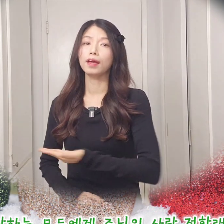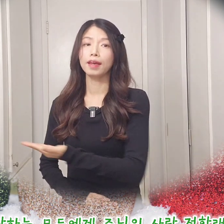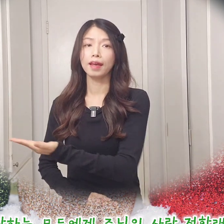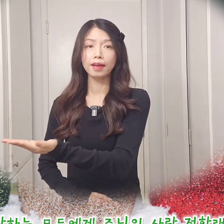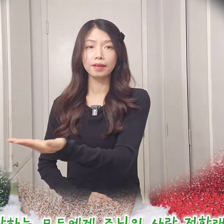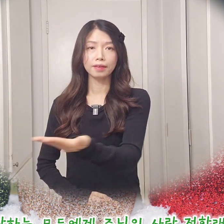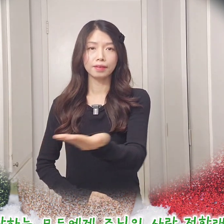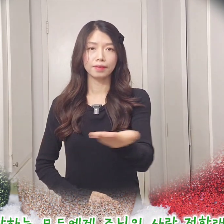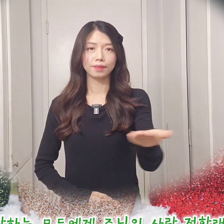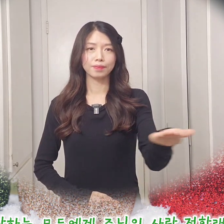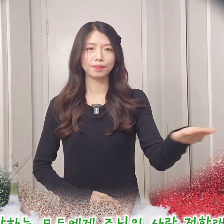모두에게